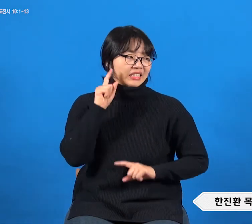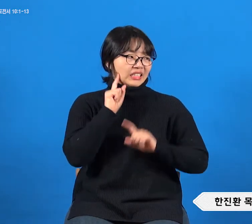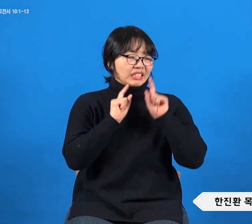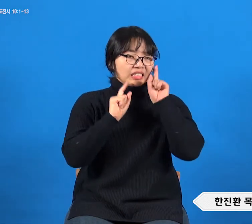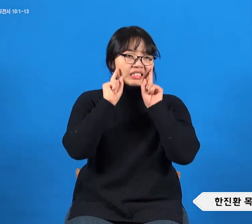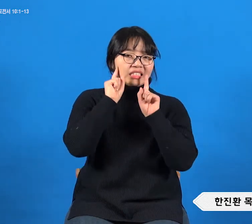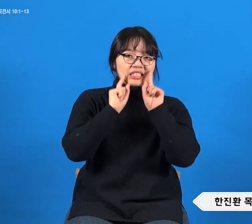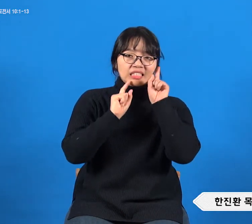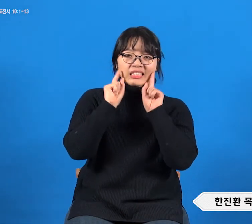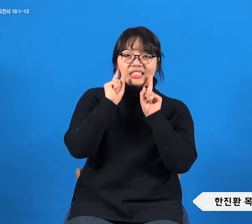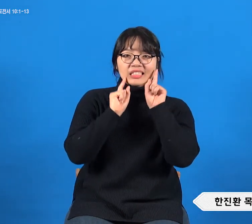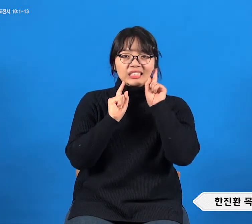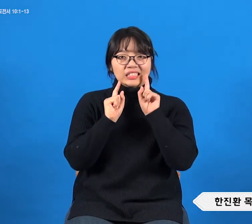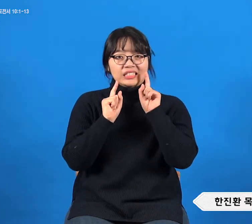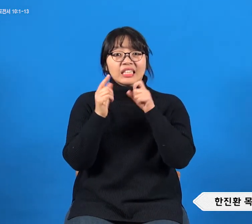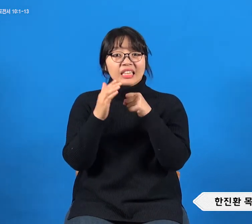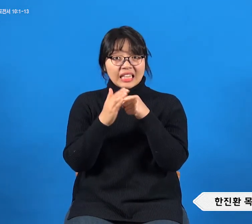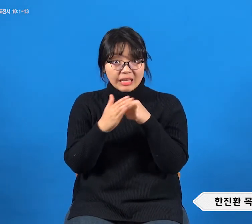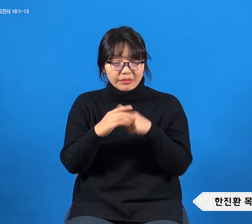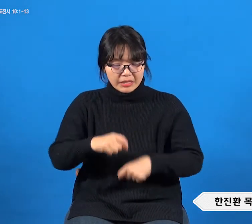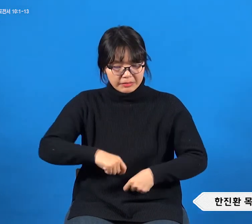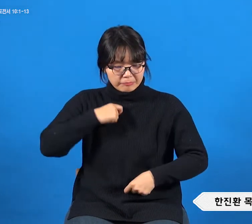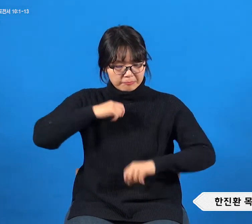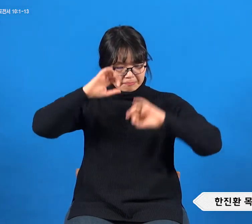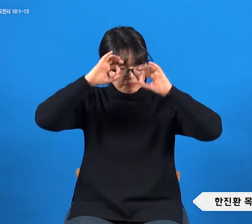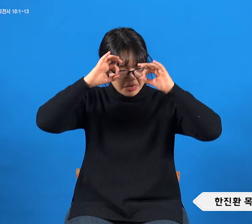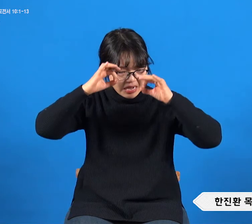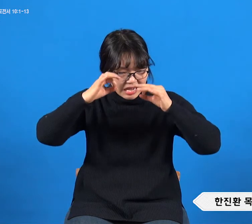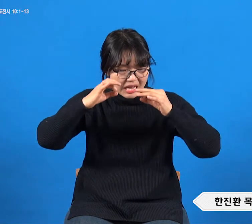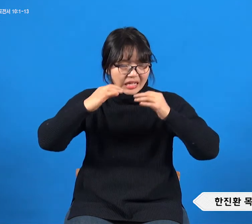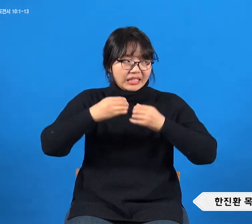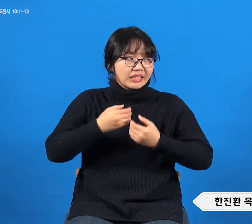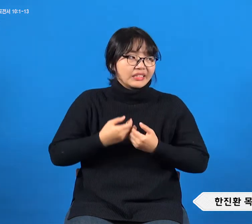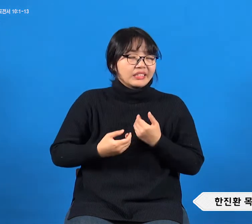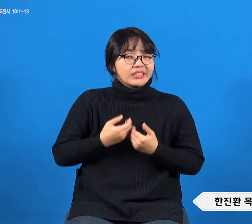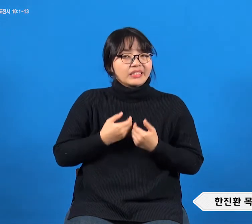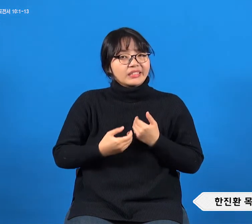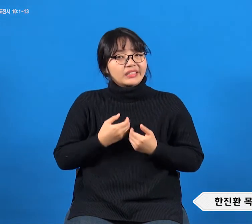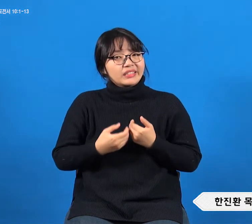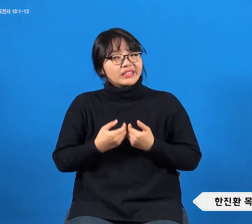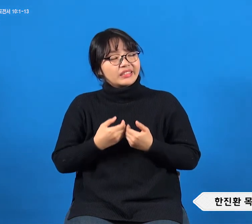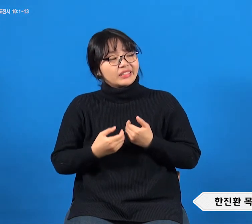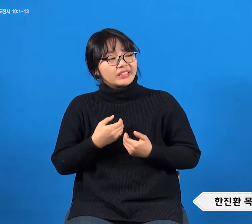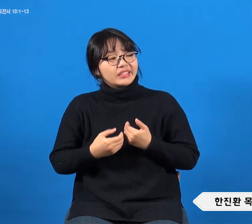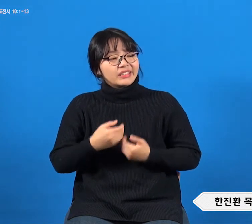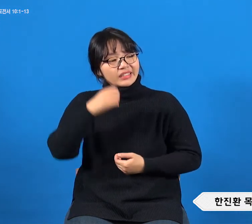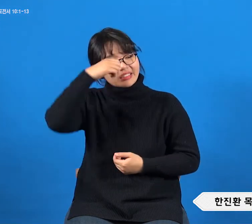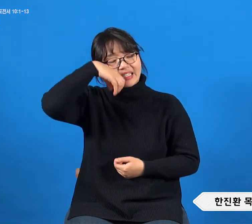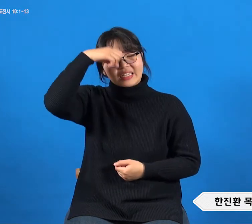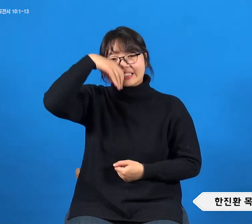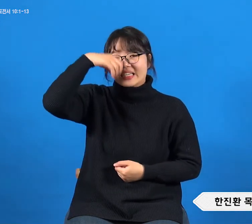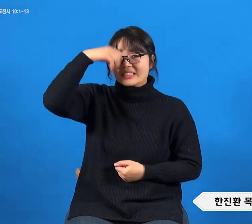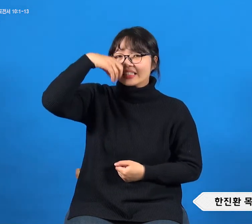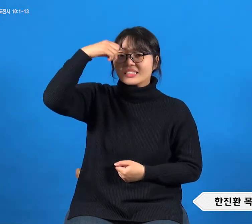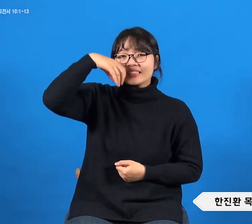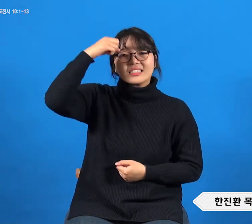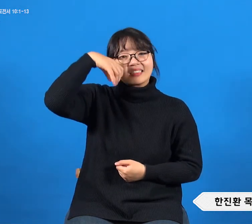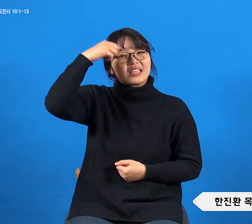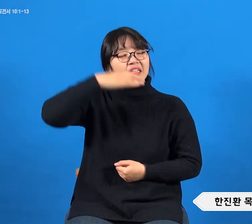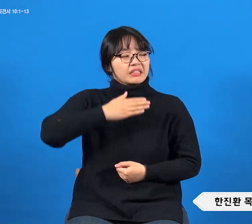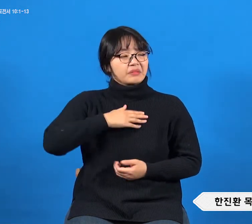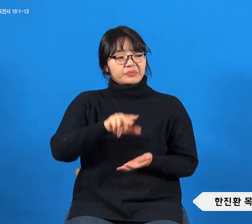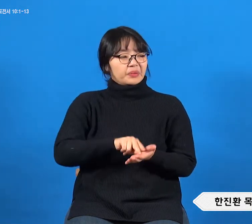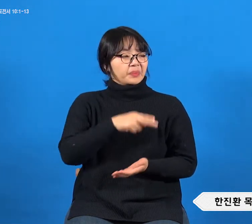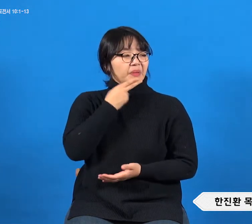상하고 그러니까 똑바로 바라보지 않으려고 합니다. 그냥 적당히 덮어버리고 난 별